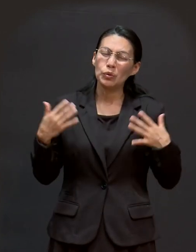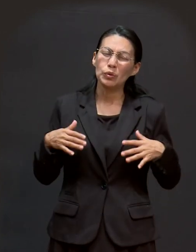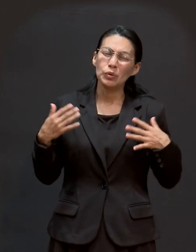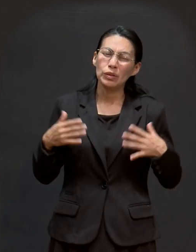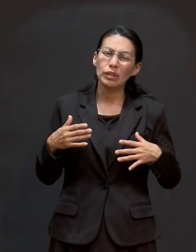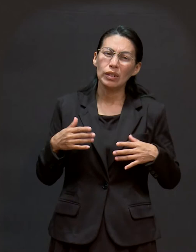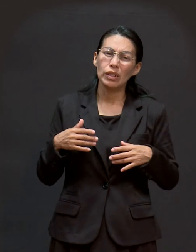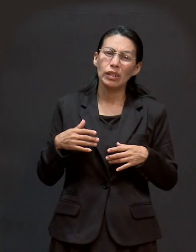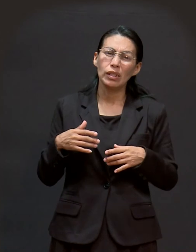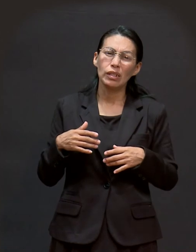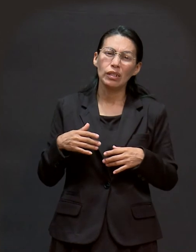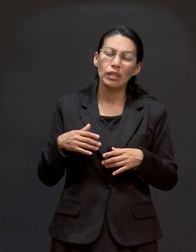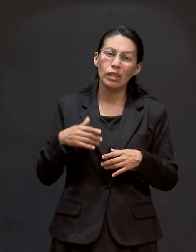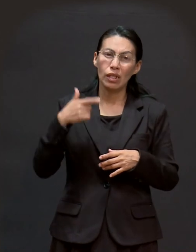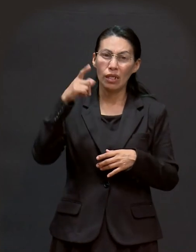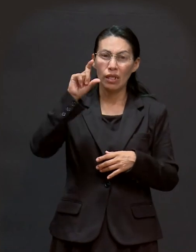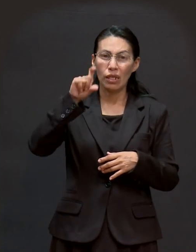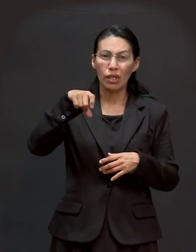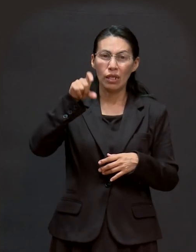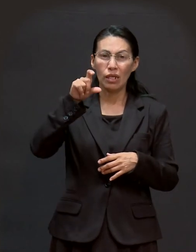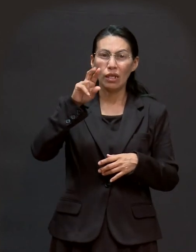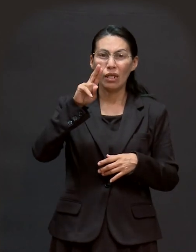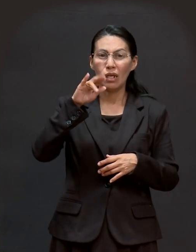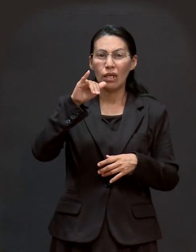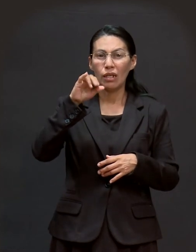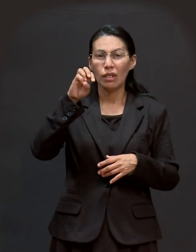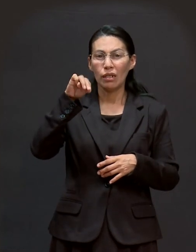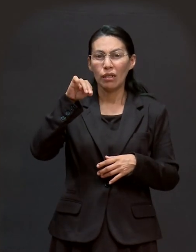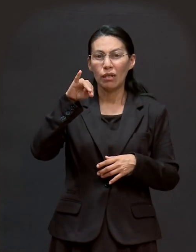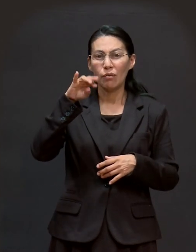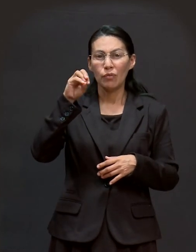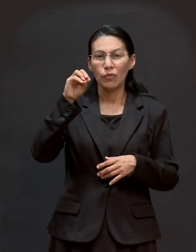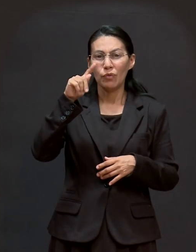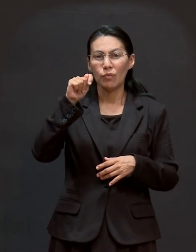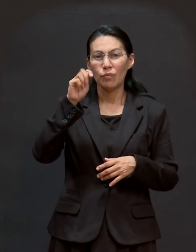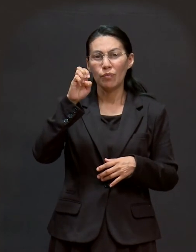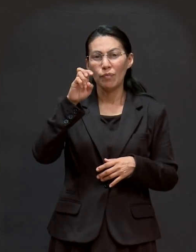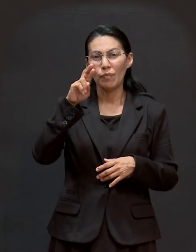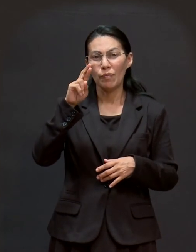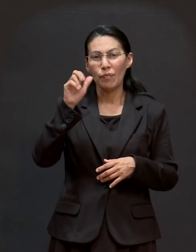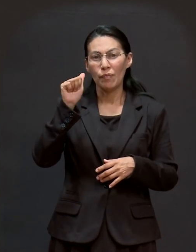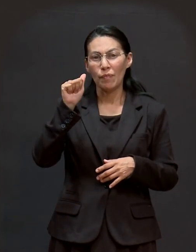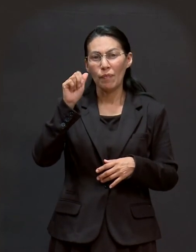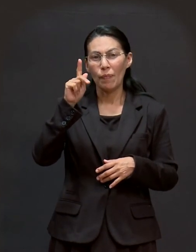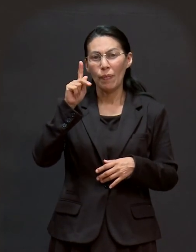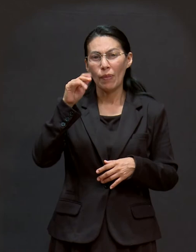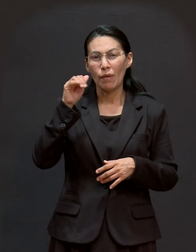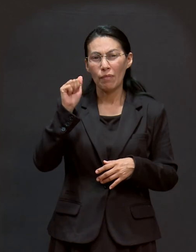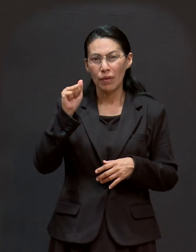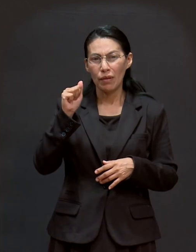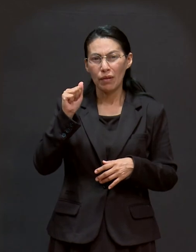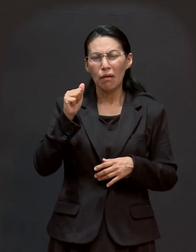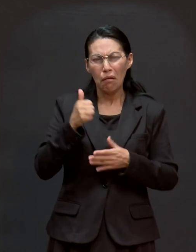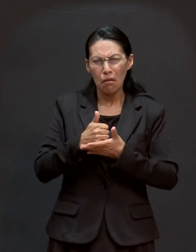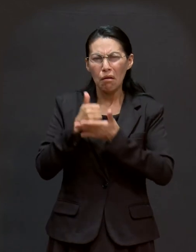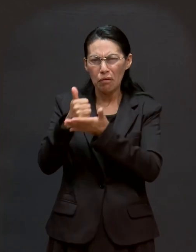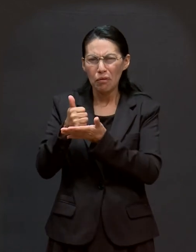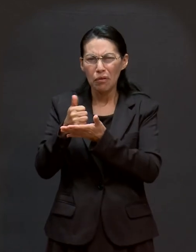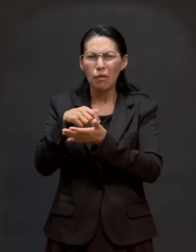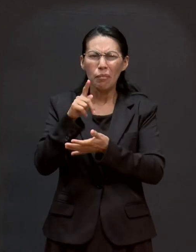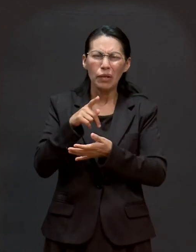pasando por un tratamiento fuerte de quimioterapia que la ataca muy fuertemente y le da mucho le hace mucho daño